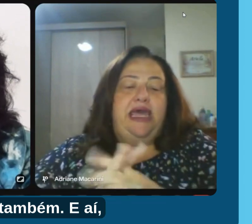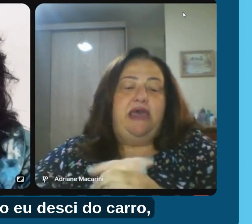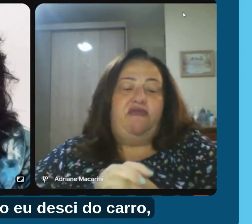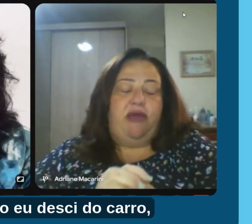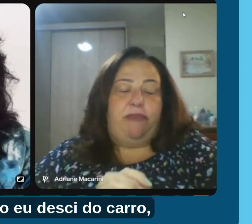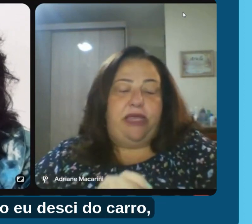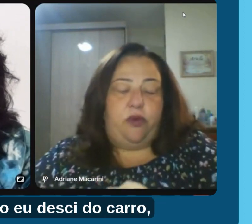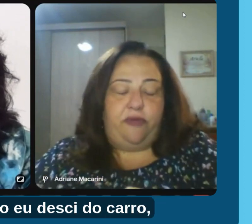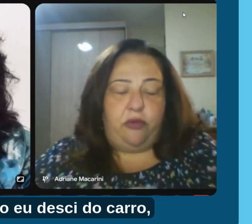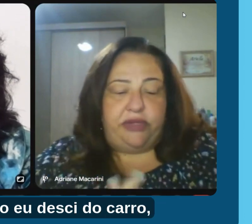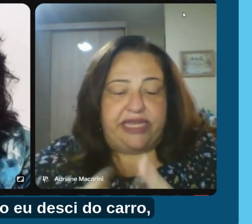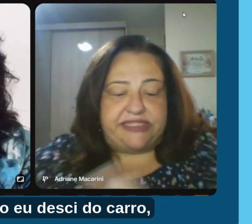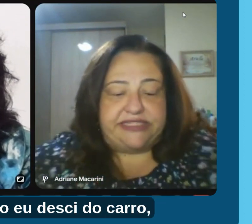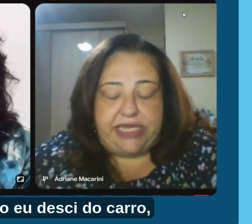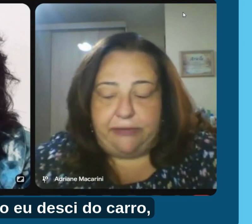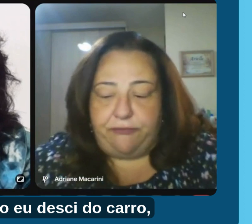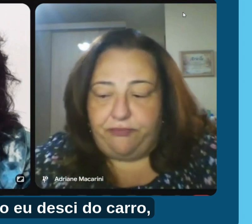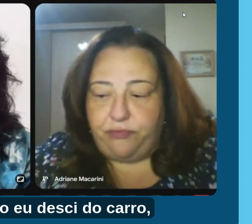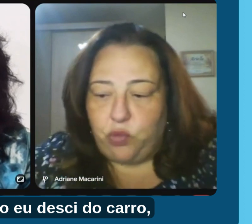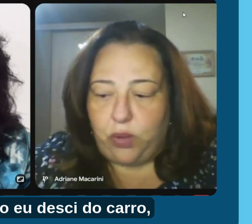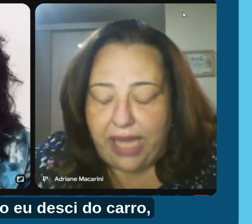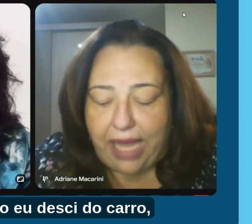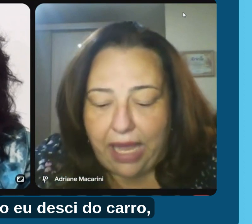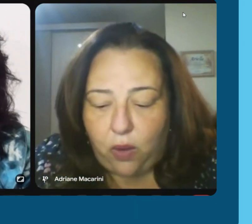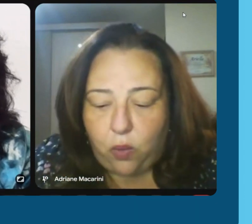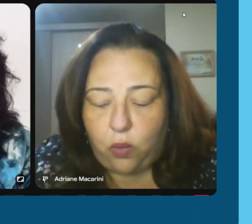aí, Fabi, quando eu desci do carro,